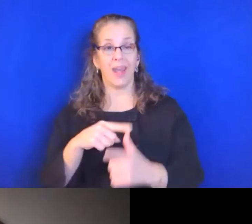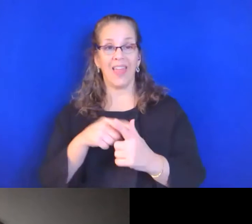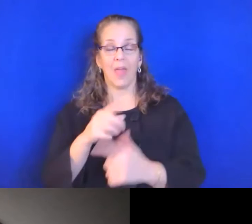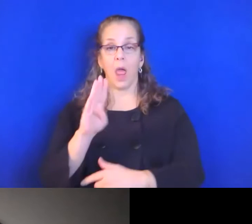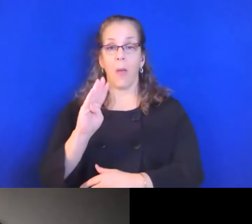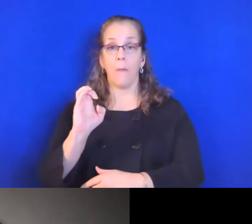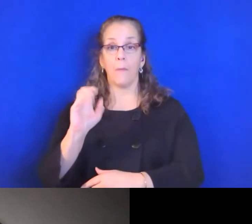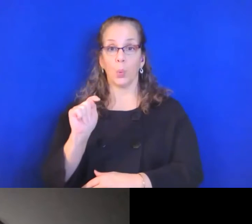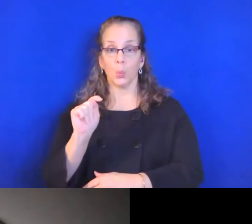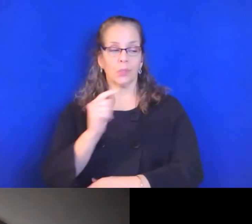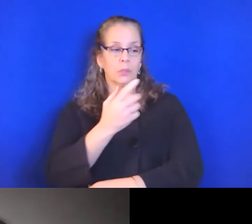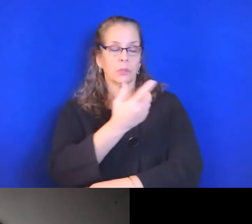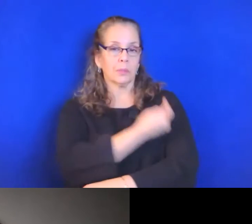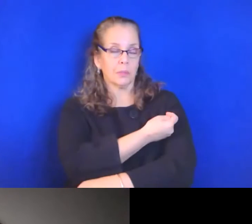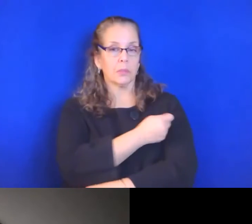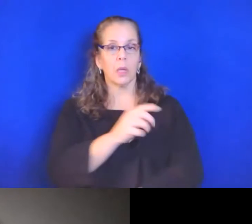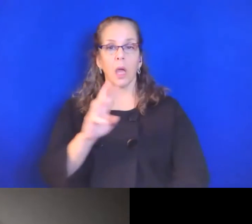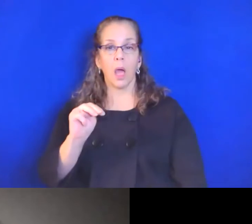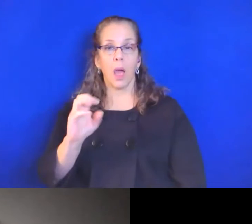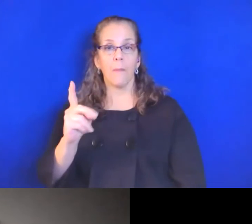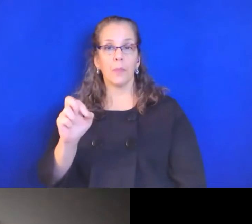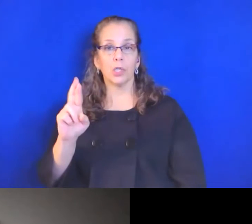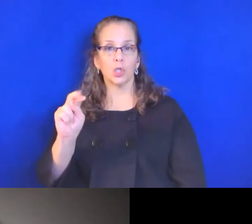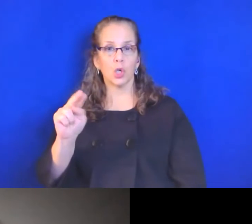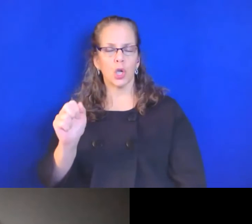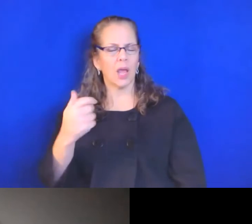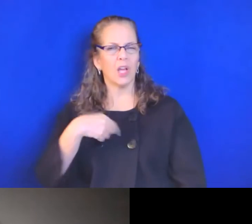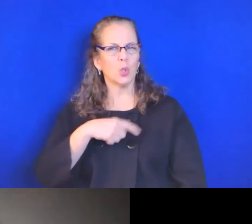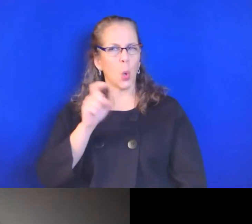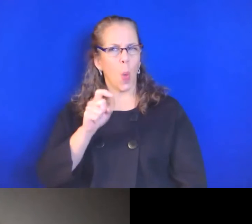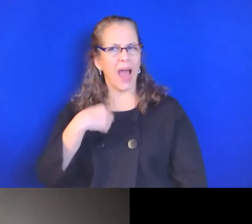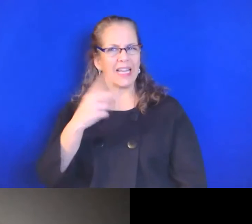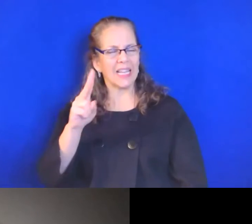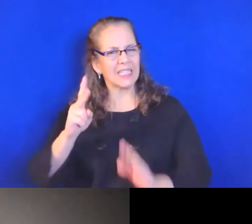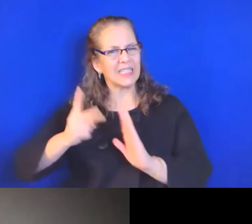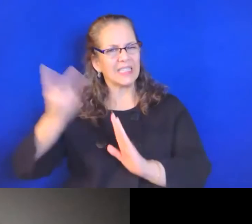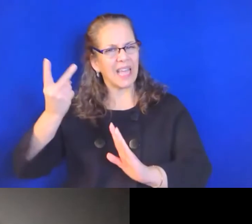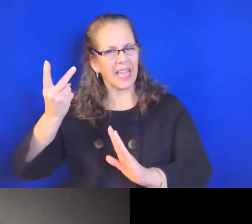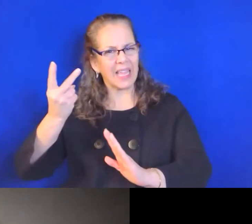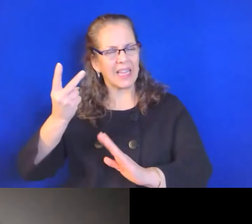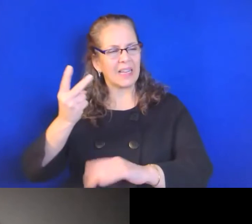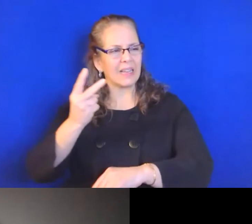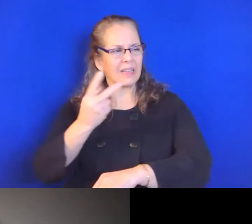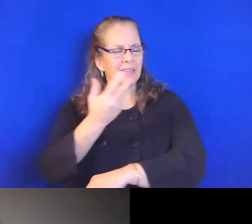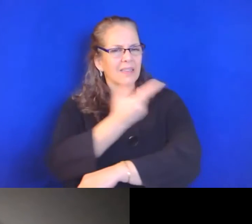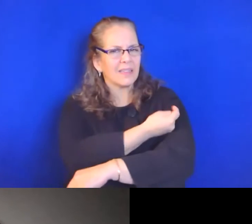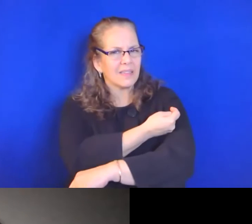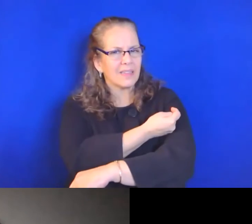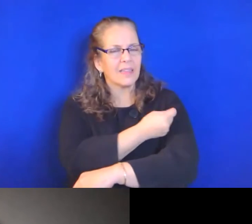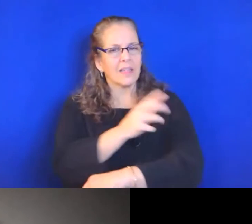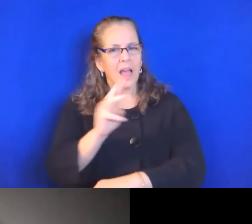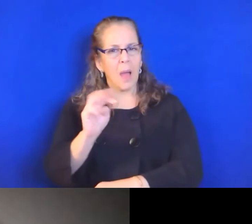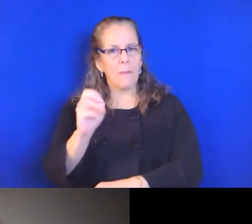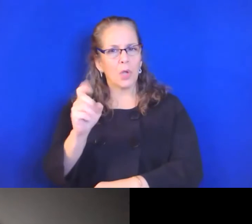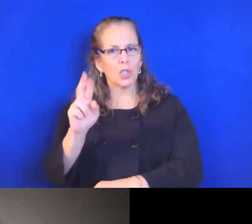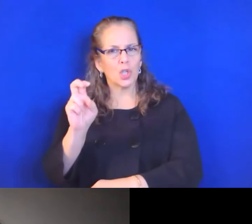Does this mean I need like two more doses of the Moderna to be considered fully vaccinated? No, that is not the current